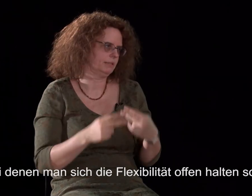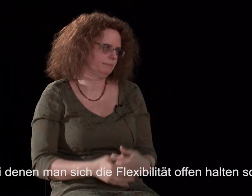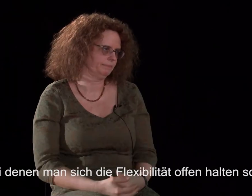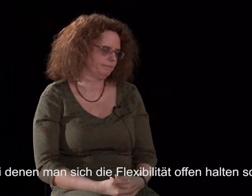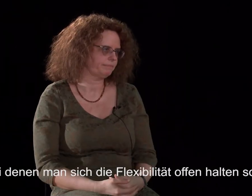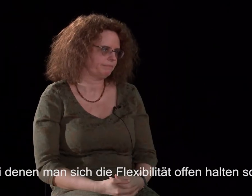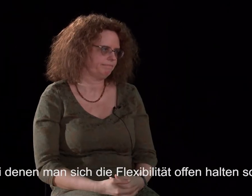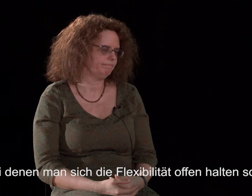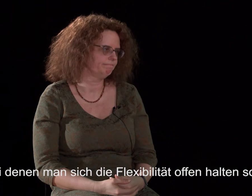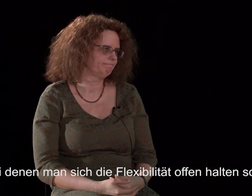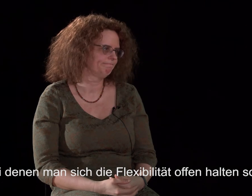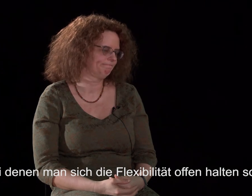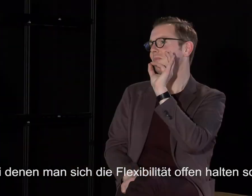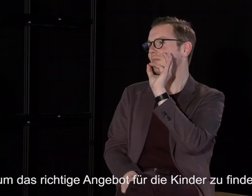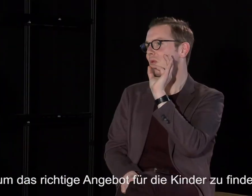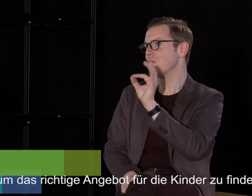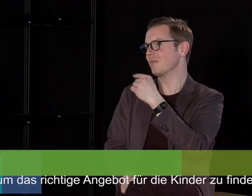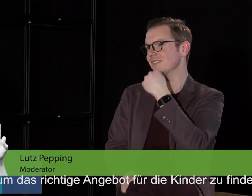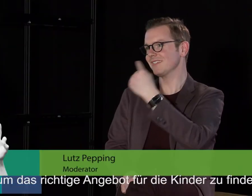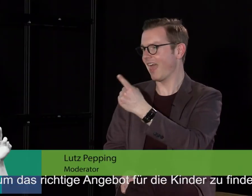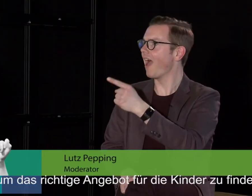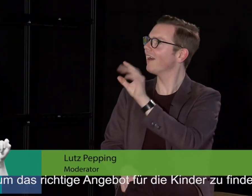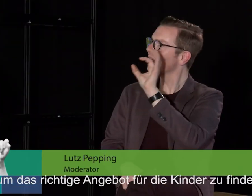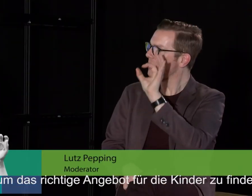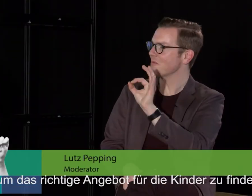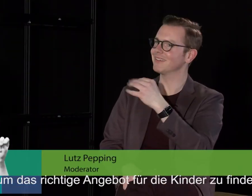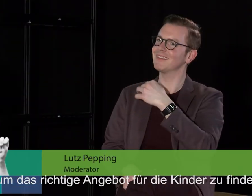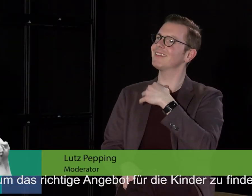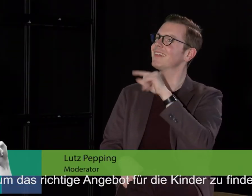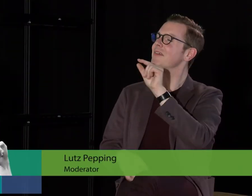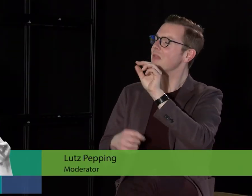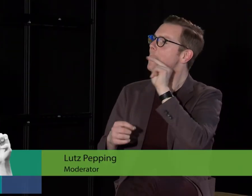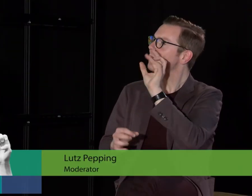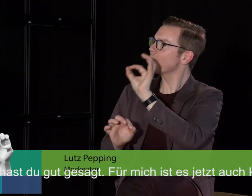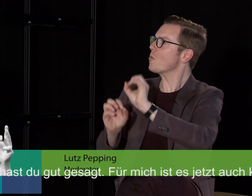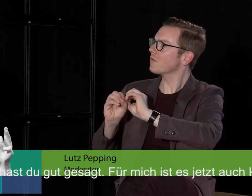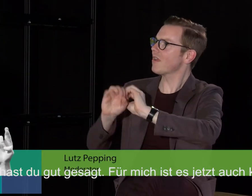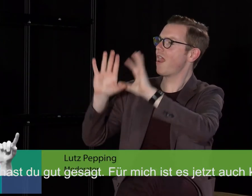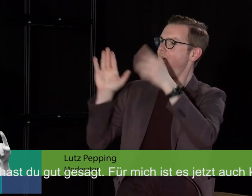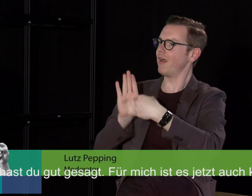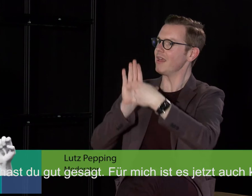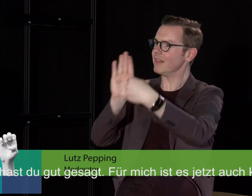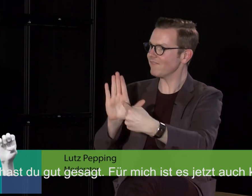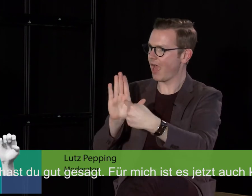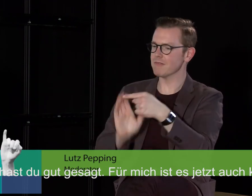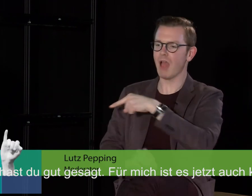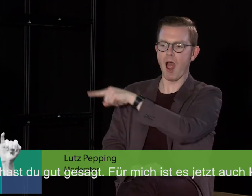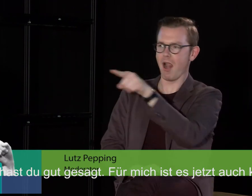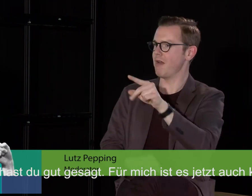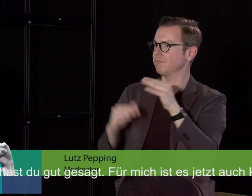Flexibilität offenhalten, um das richtige Angebot für die Kinder zu finden. Das hast du gut gesagt. Und für mich ist es